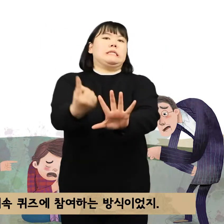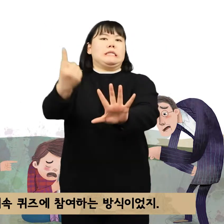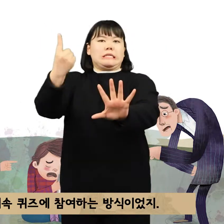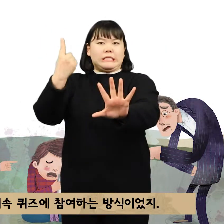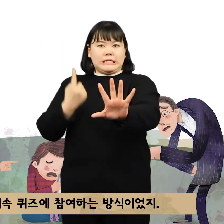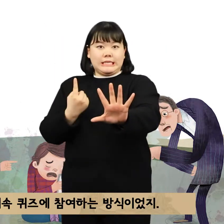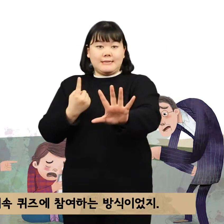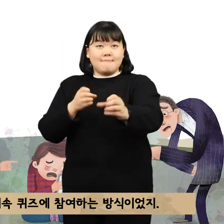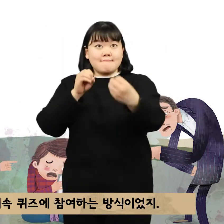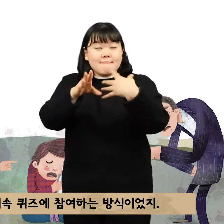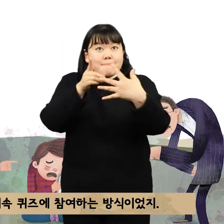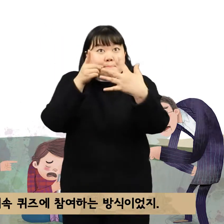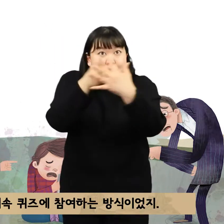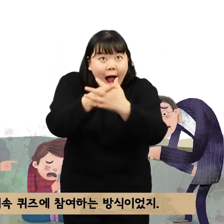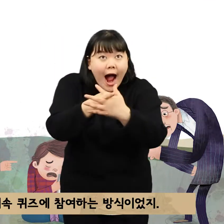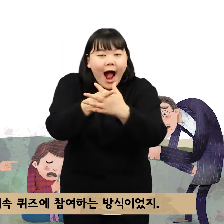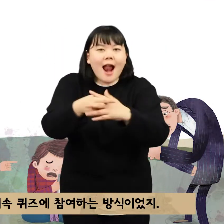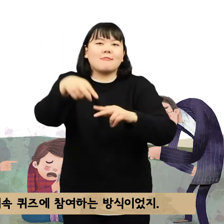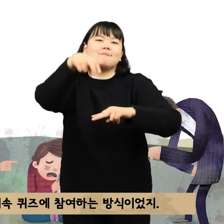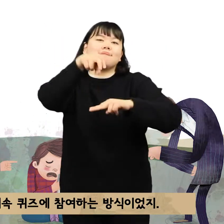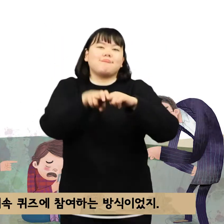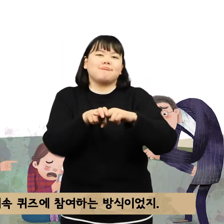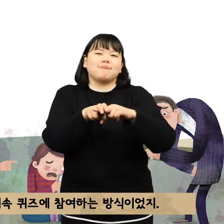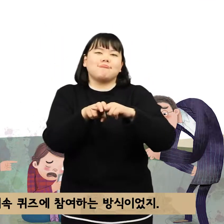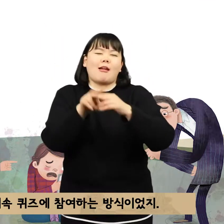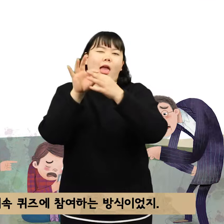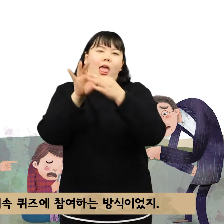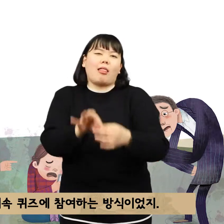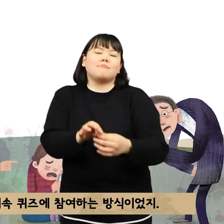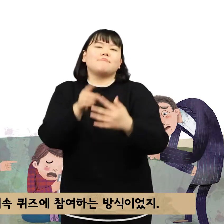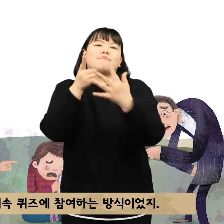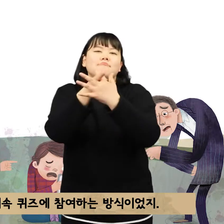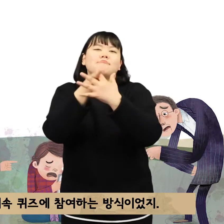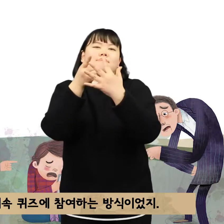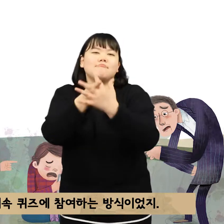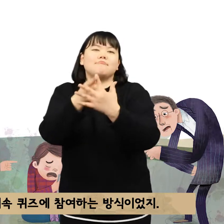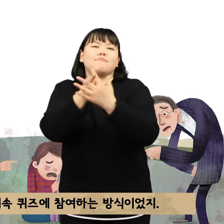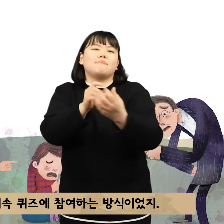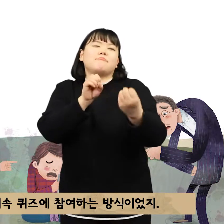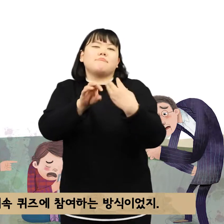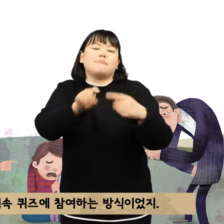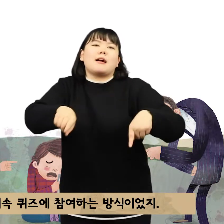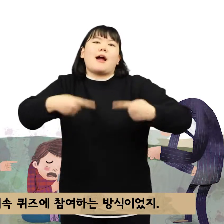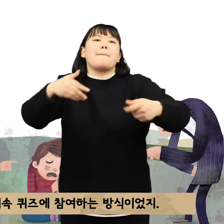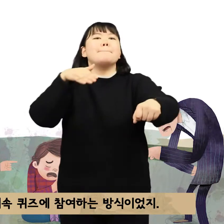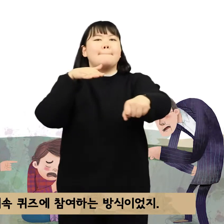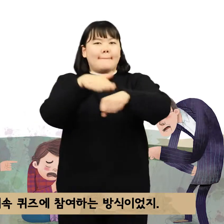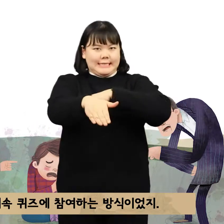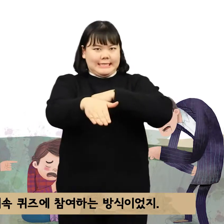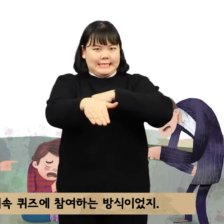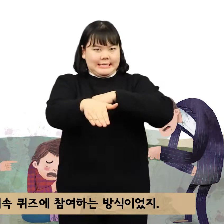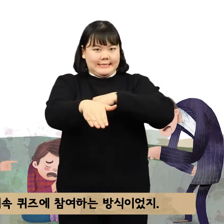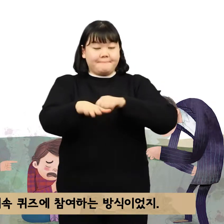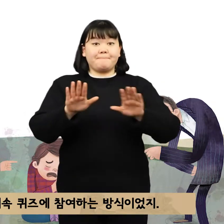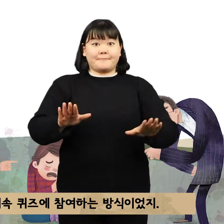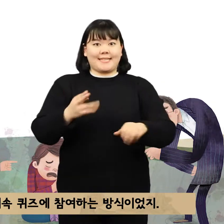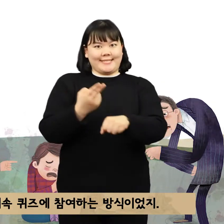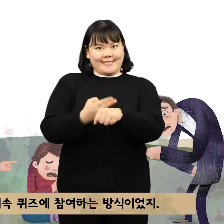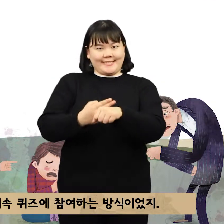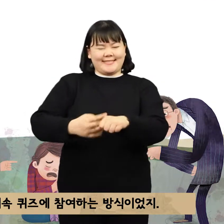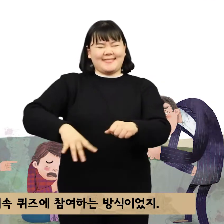뒤로 빠지고 맞힌 사람은 남아 계속 퀴즈에 참여하는 방식이었지.